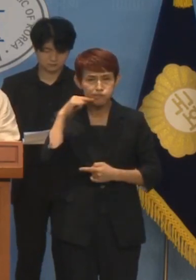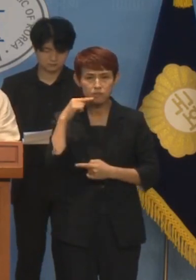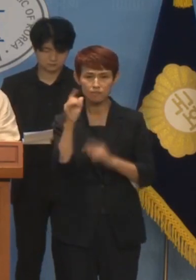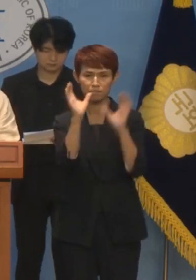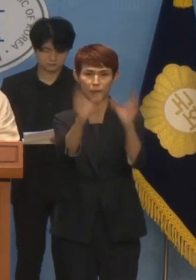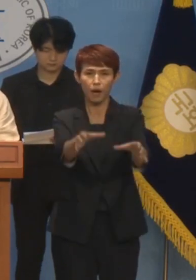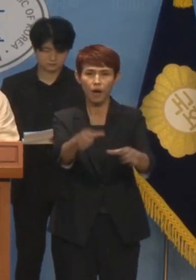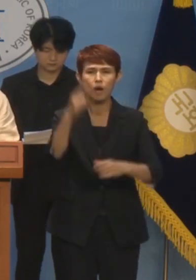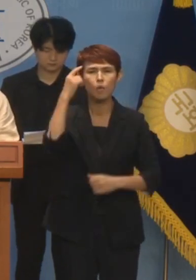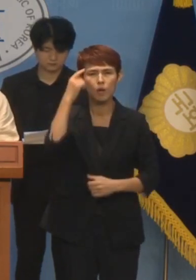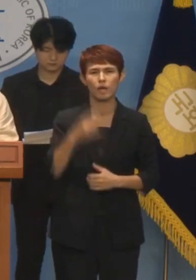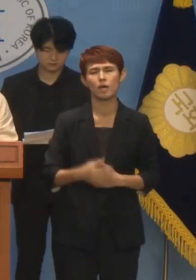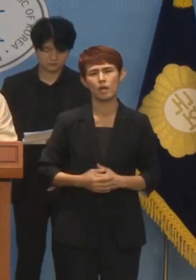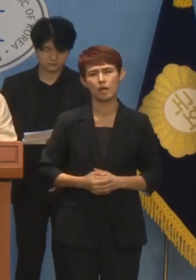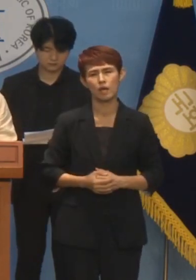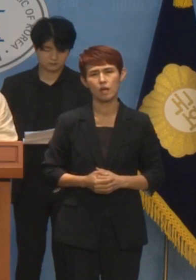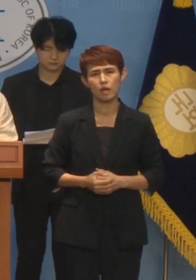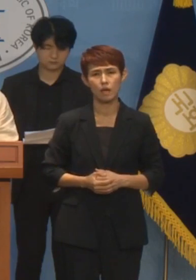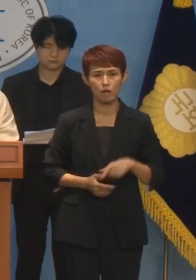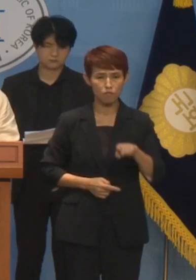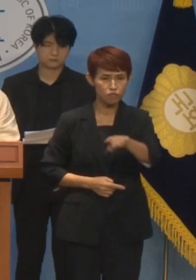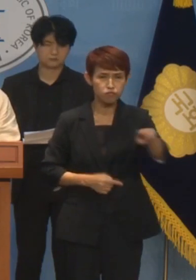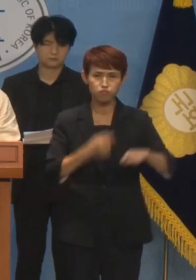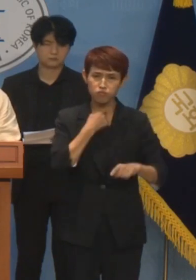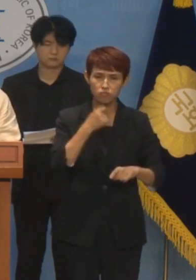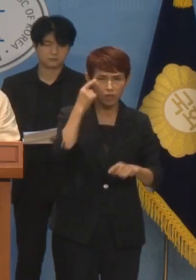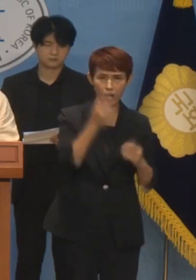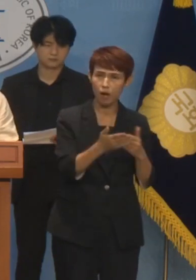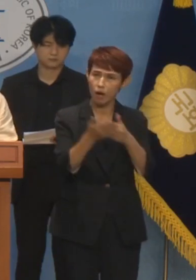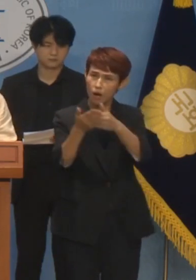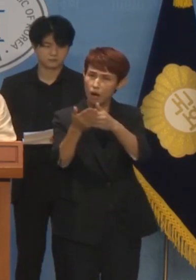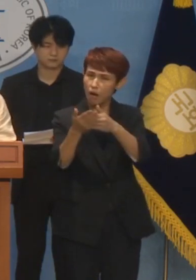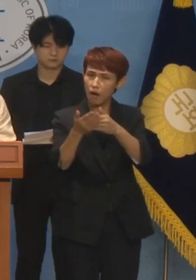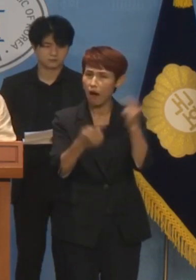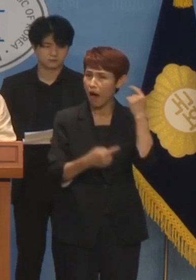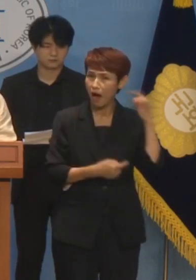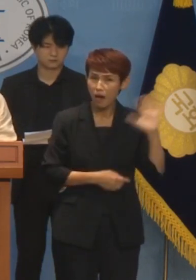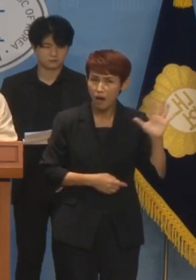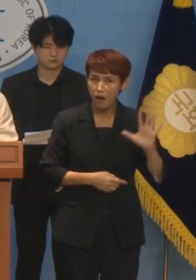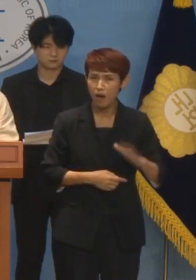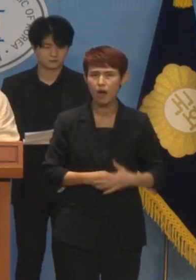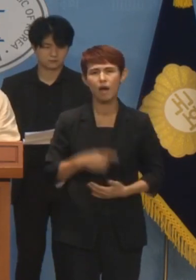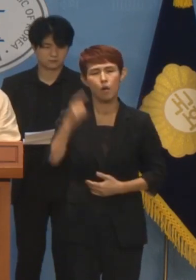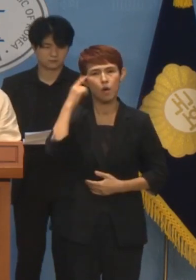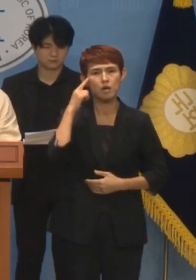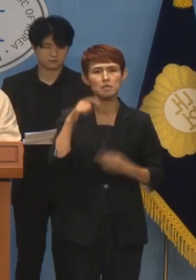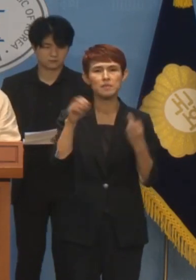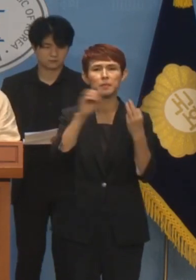감당하게 하는지, 왜 그들의 의견은 반영하지 않는지, 왜 그들의 의견은 반영하지 않고